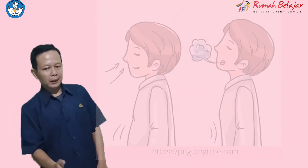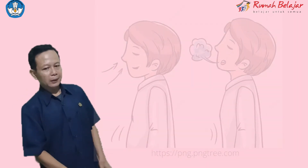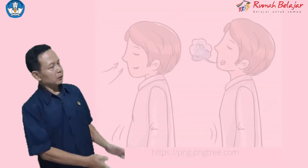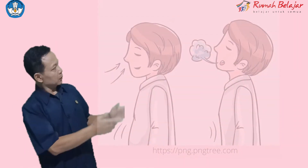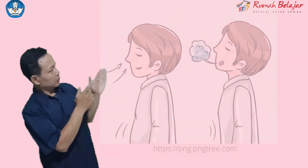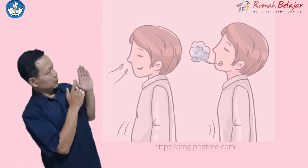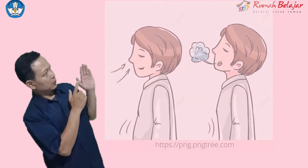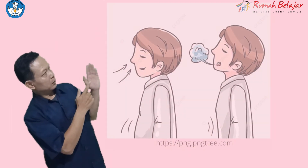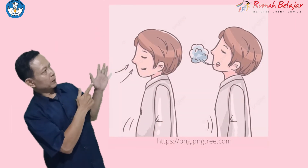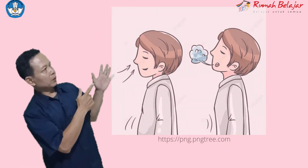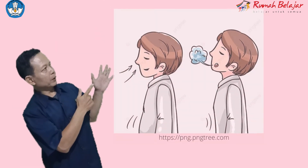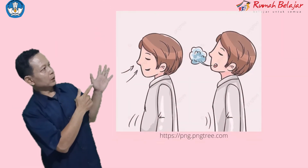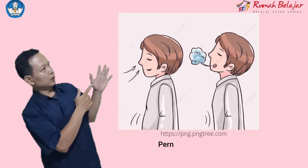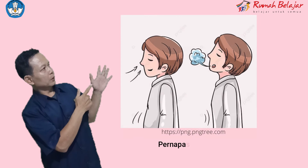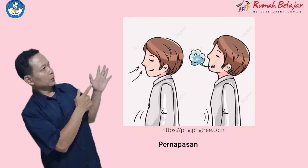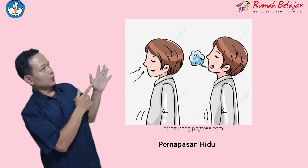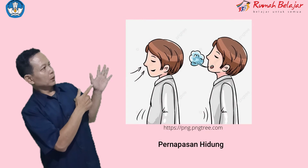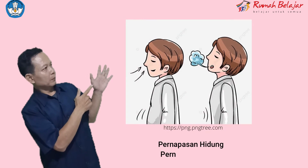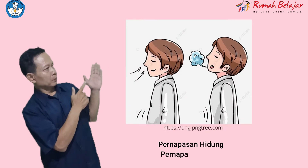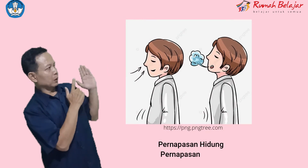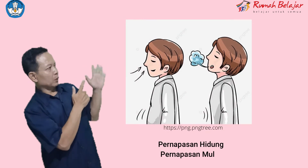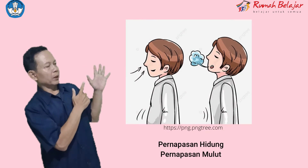kita lihat penampang ini